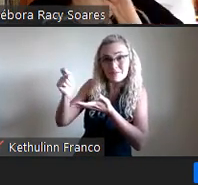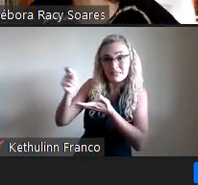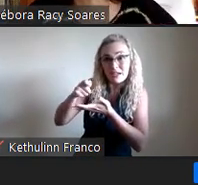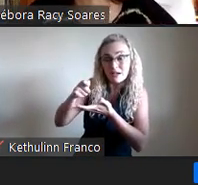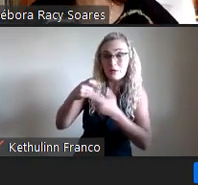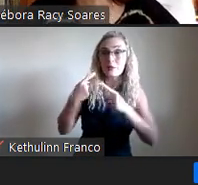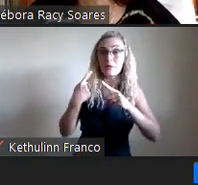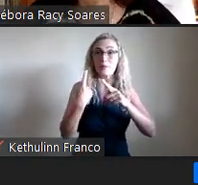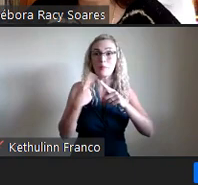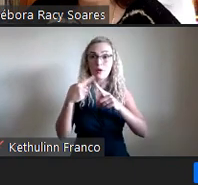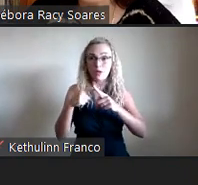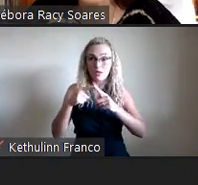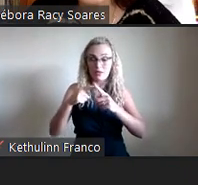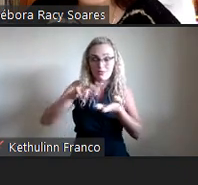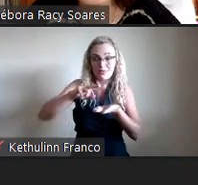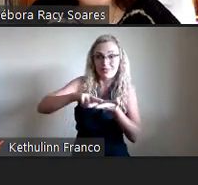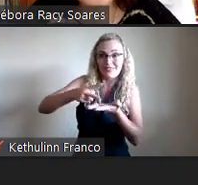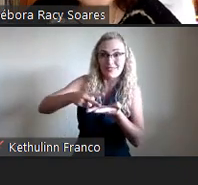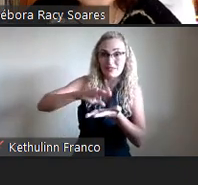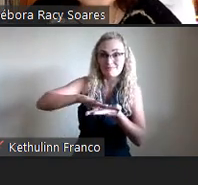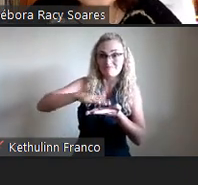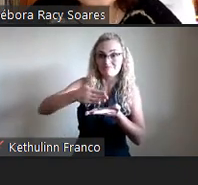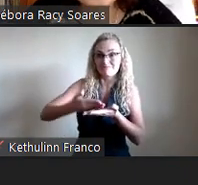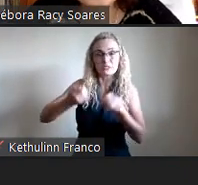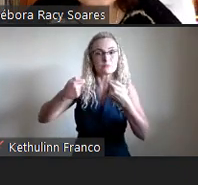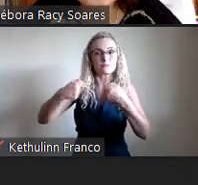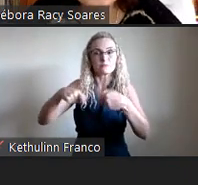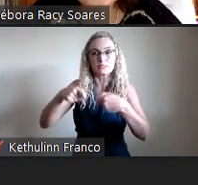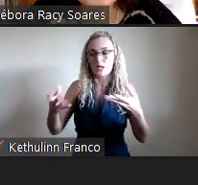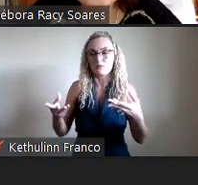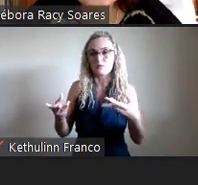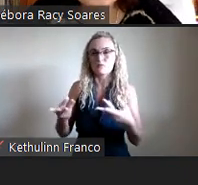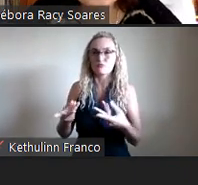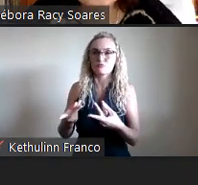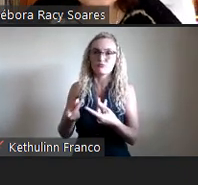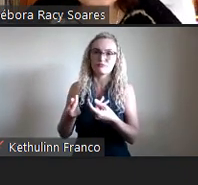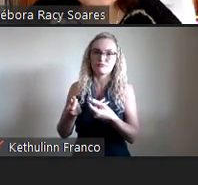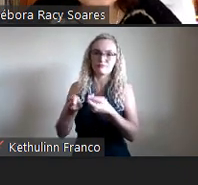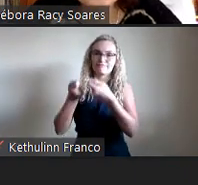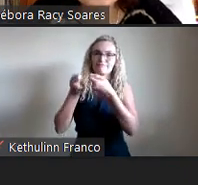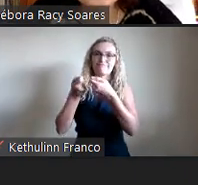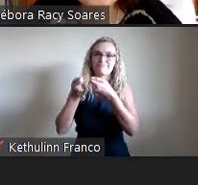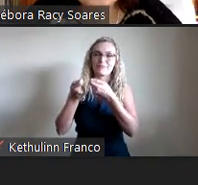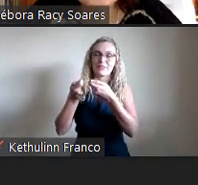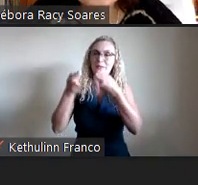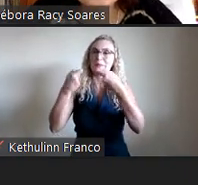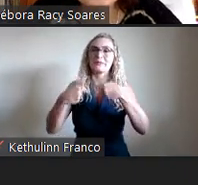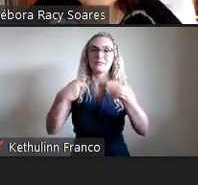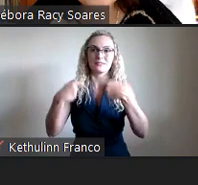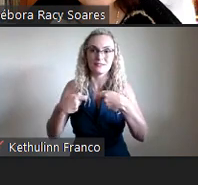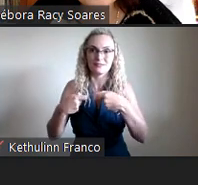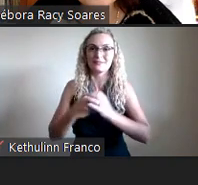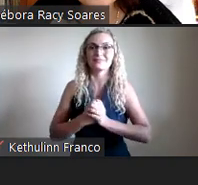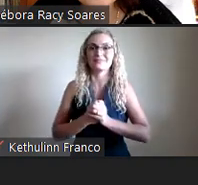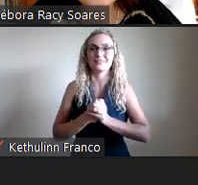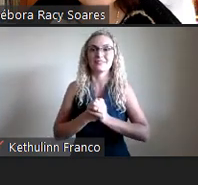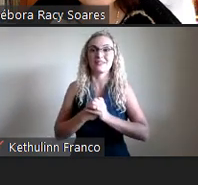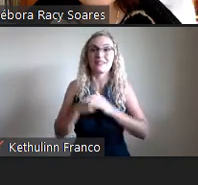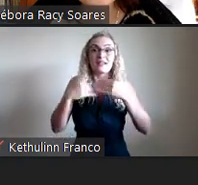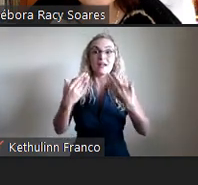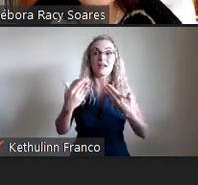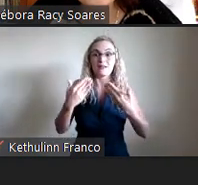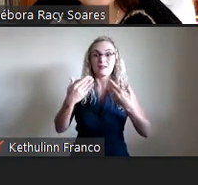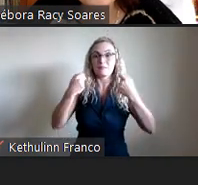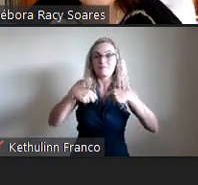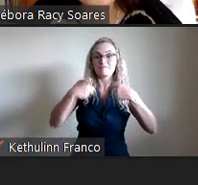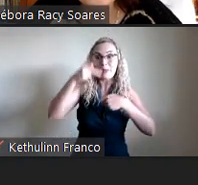realizada seja cuidadosamente revisada por professores humanos e fluentes tanto na língua